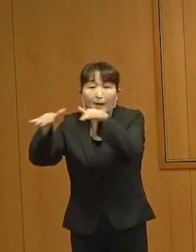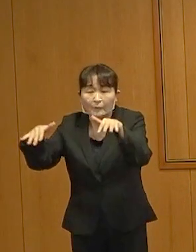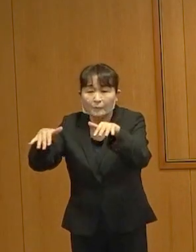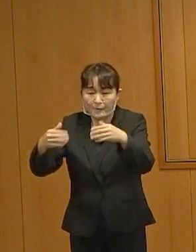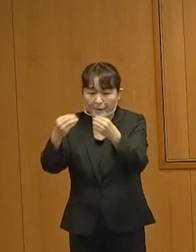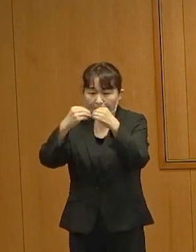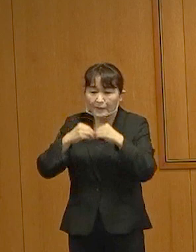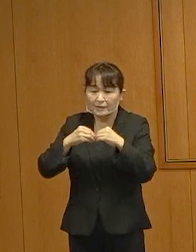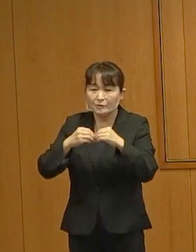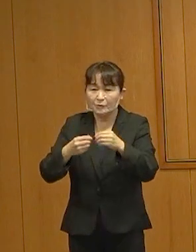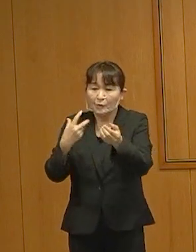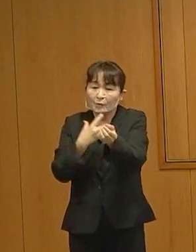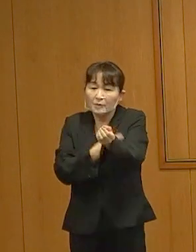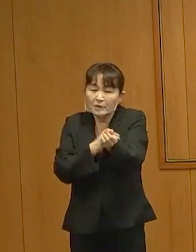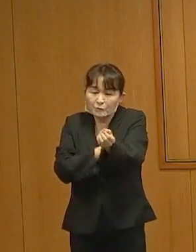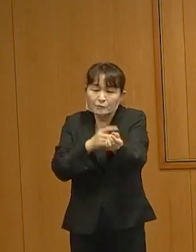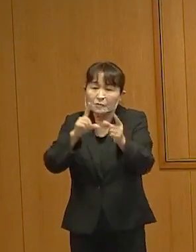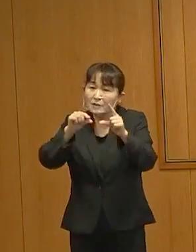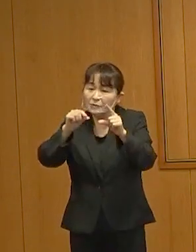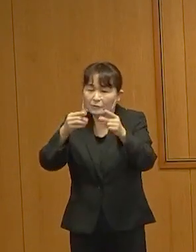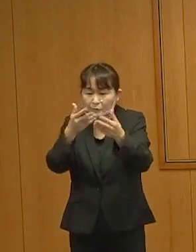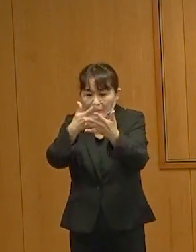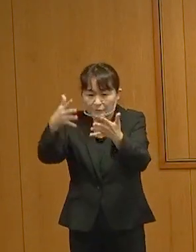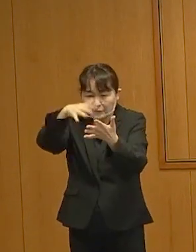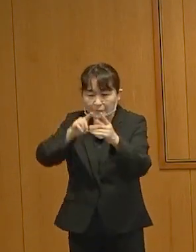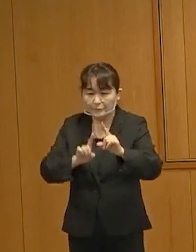接種率の関係というのがあると思うんですけども、